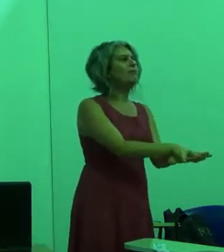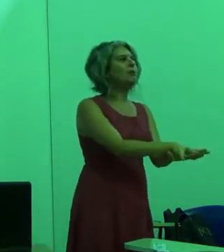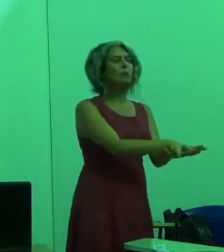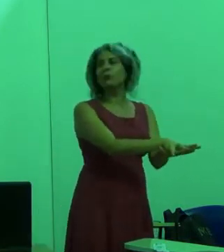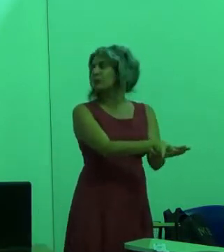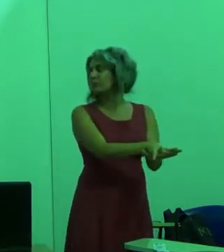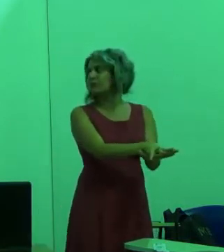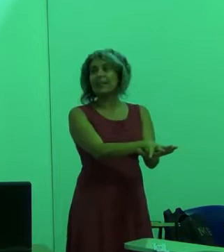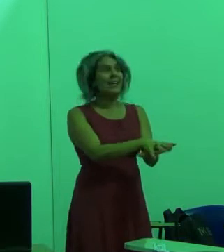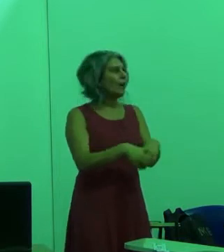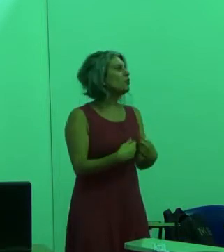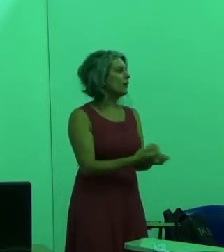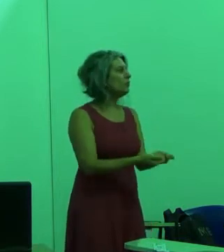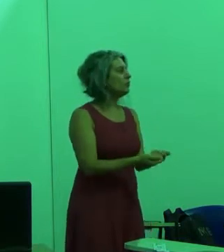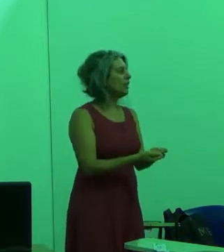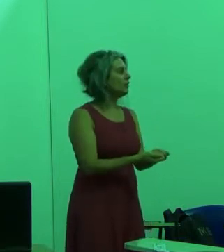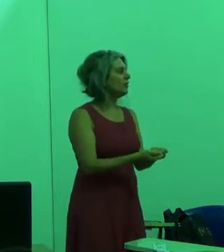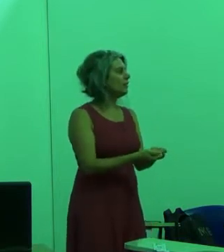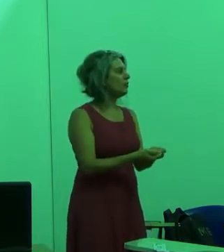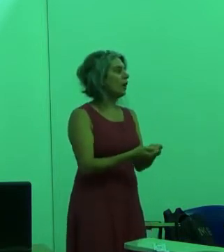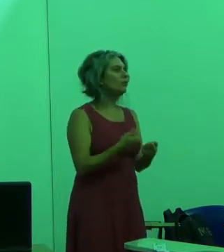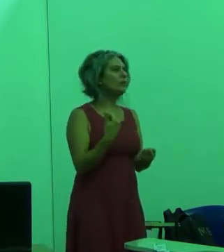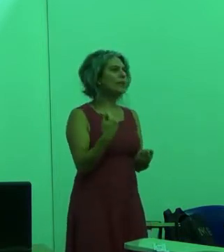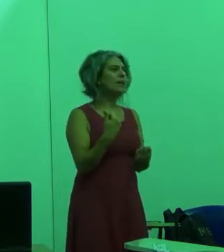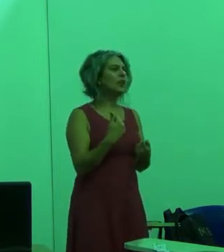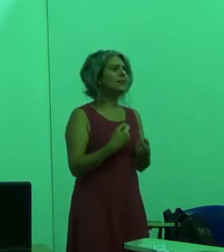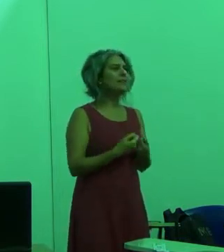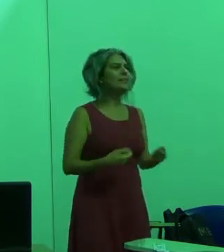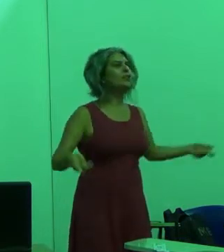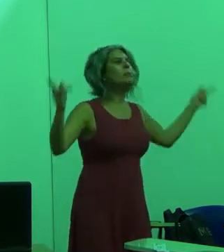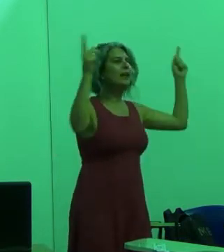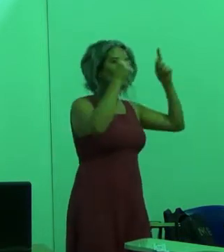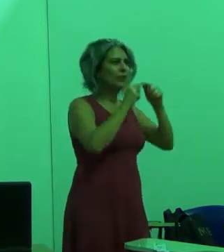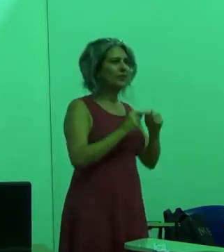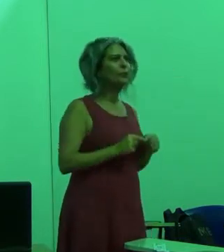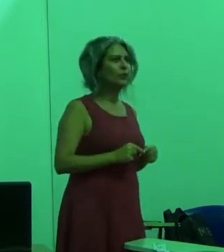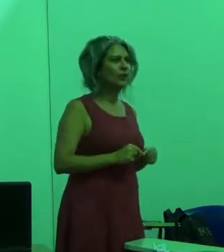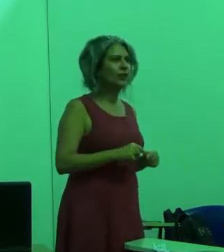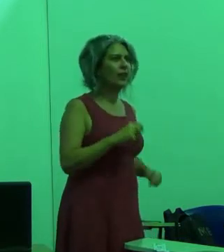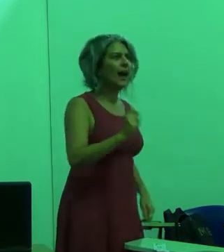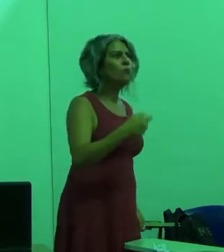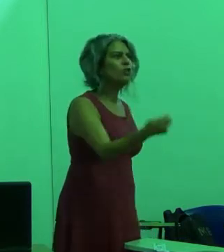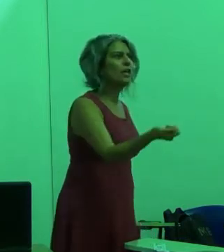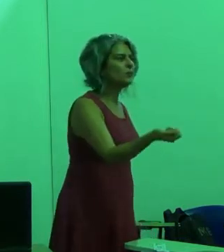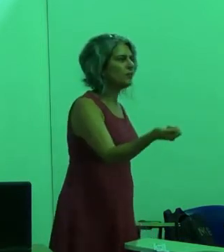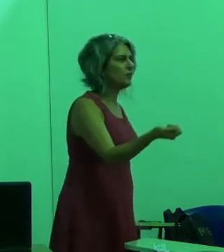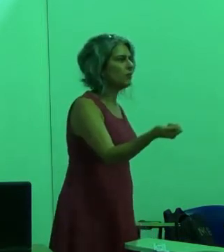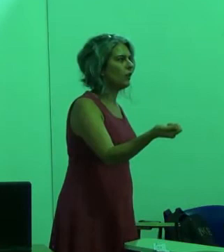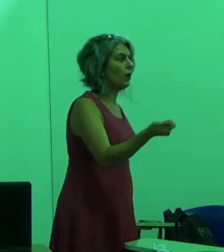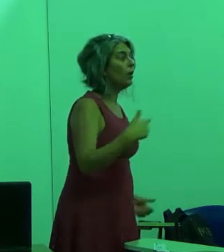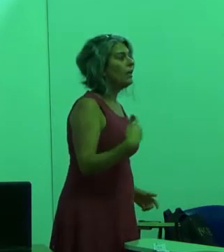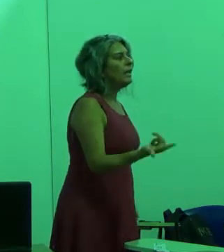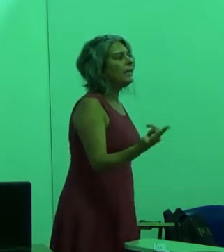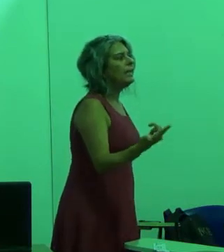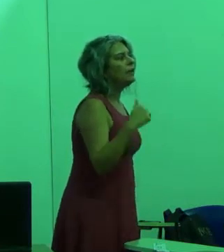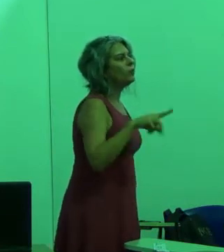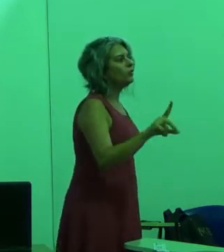no mundo. É o gesto inscricional. Então, na verdade, é a instância disparadora da autoria. Há um gesto inscricional que lida com os traços